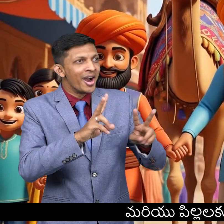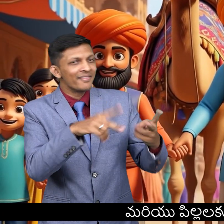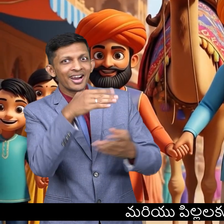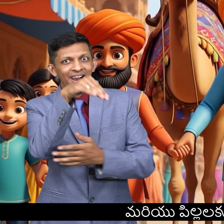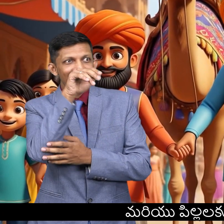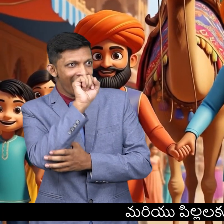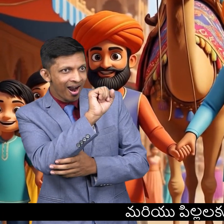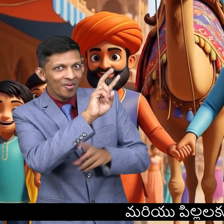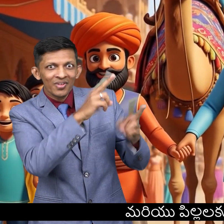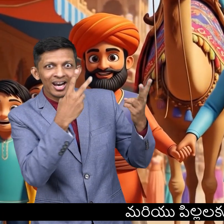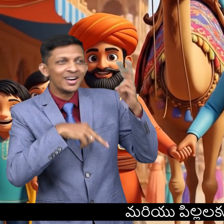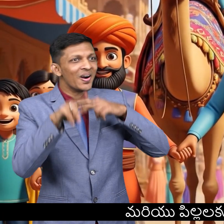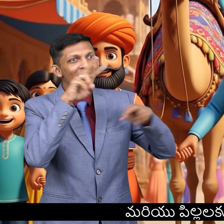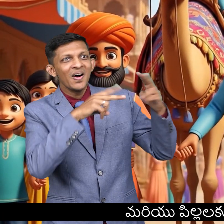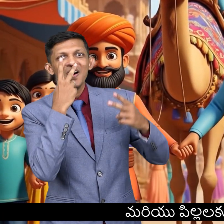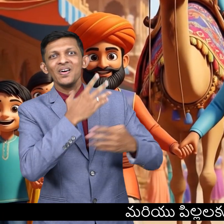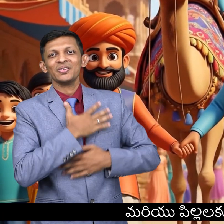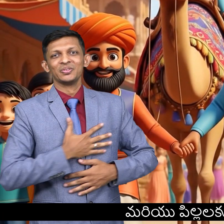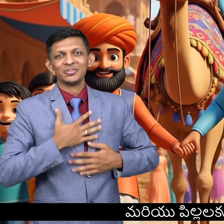సవారీగా చేస్తారు.